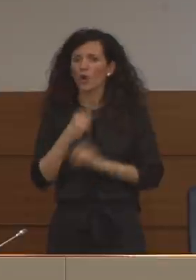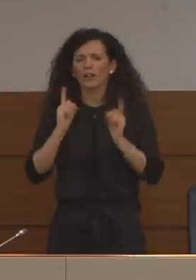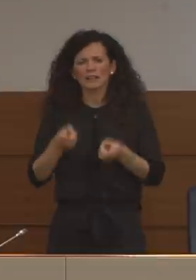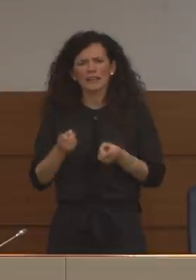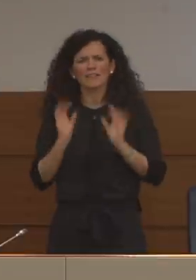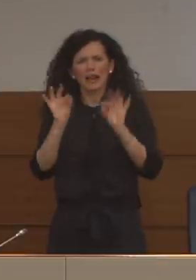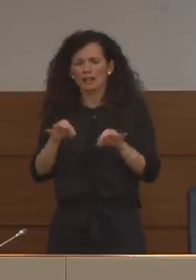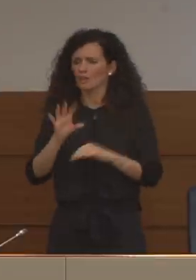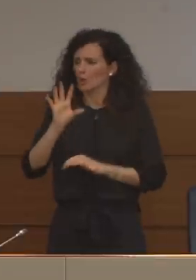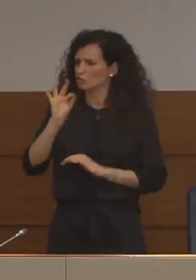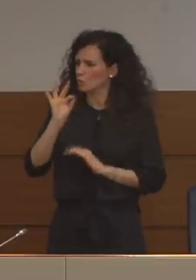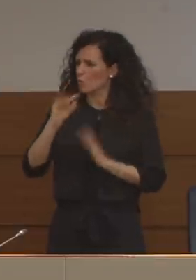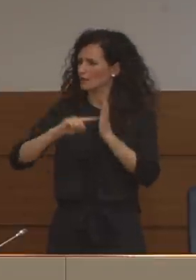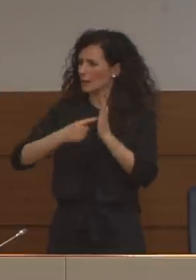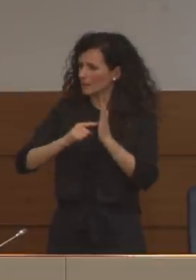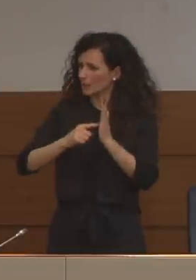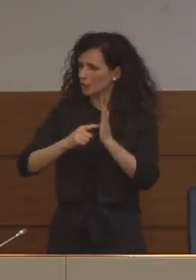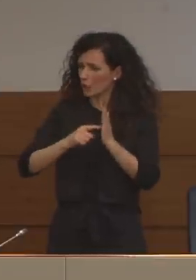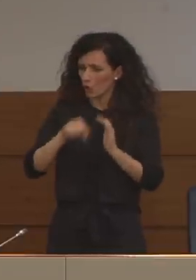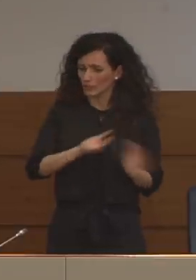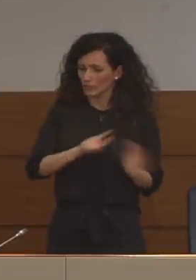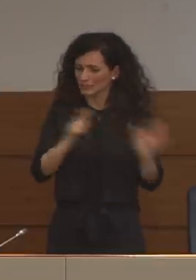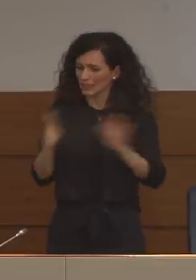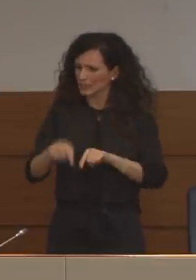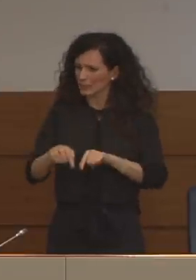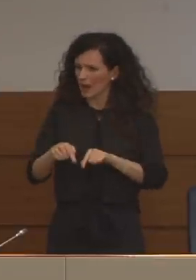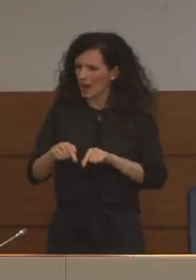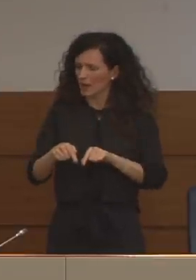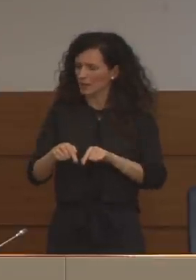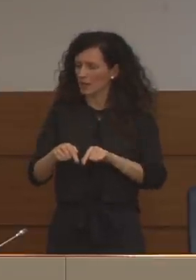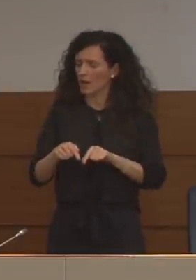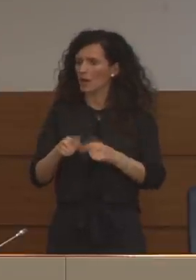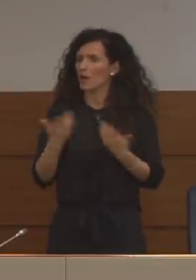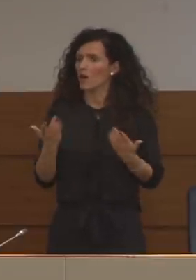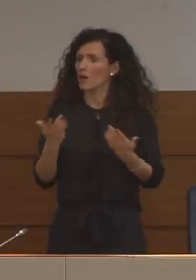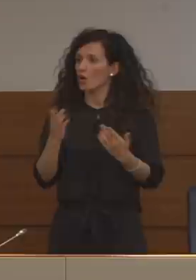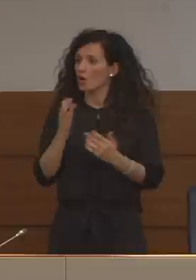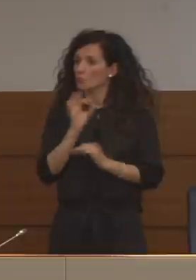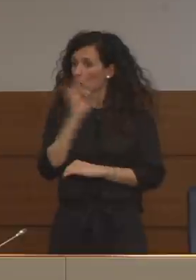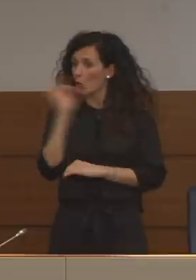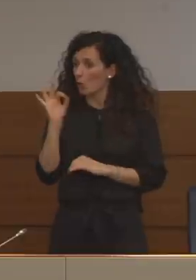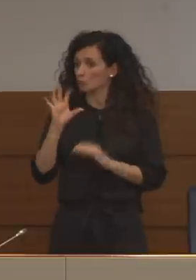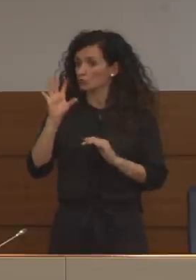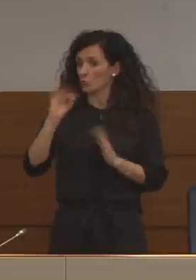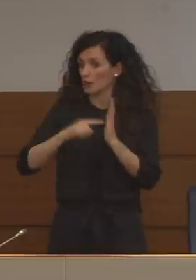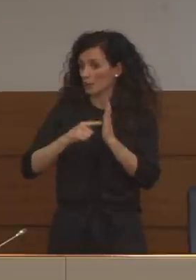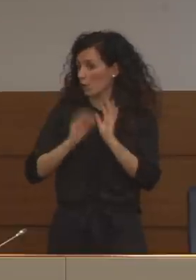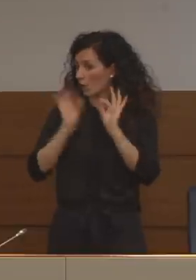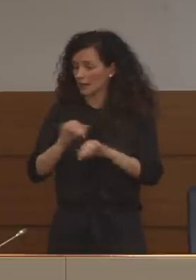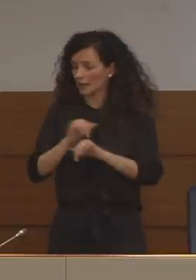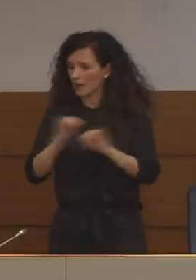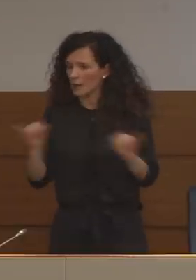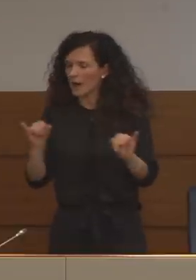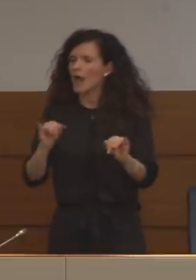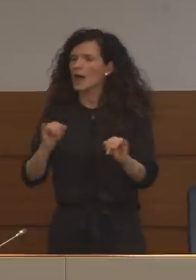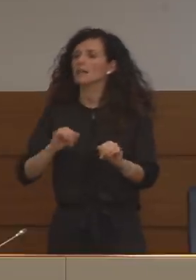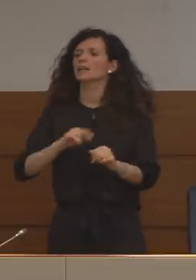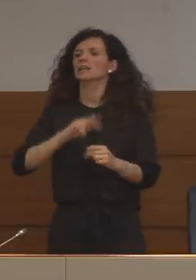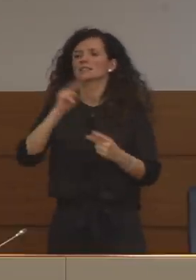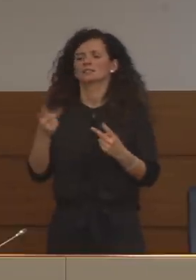milioni nel corso di questa settimana ma forse a questa cifra non si arriverà mai e poi è che punto è anche